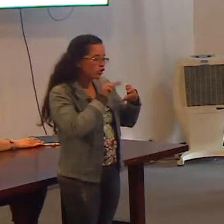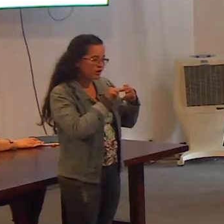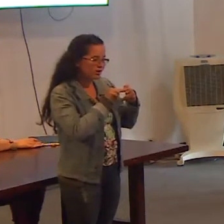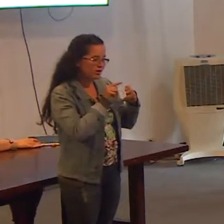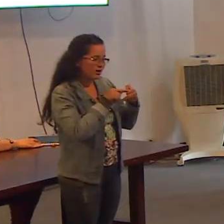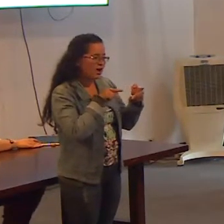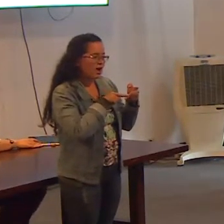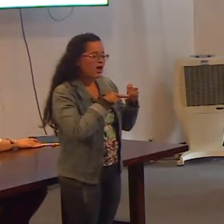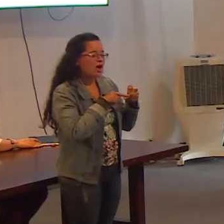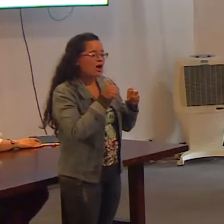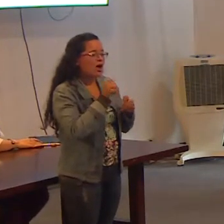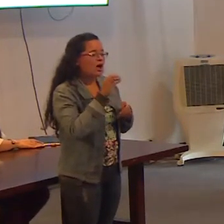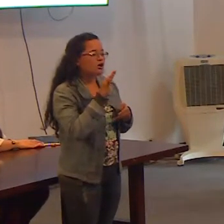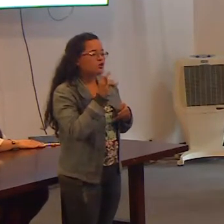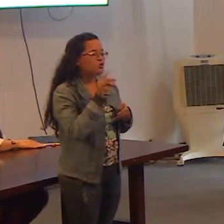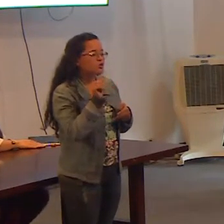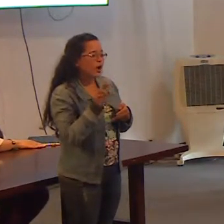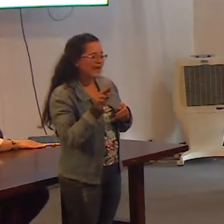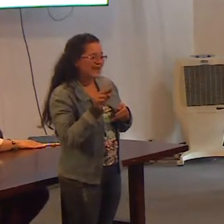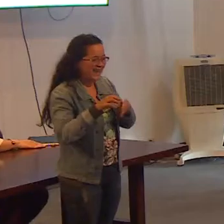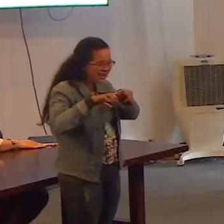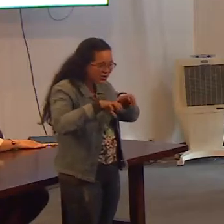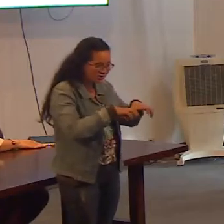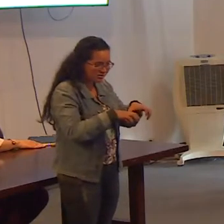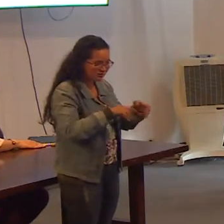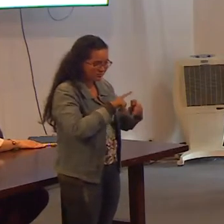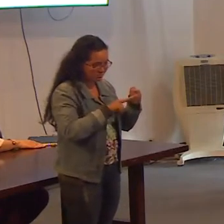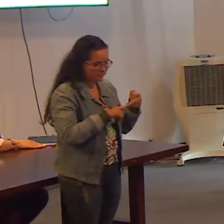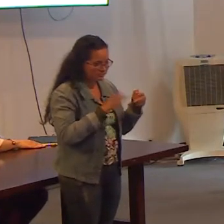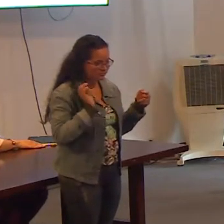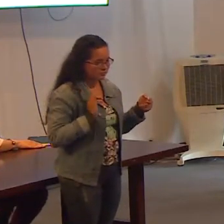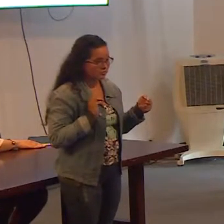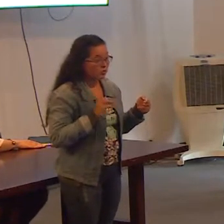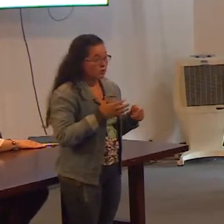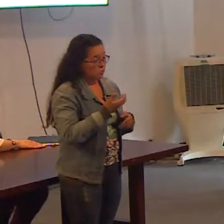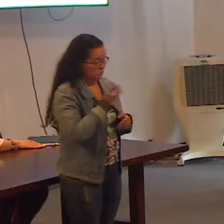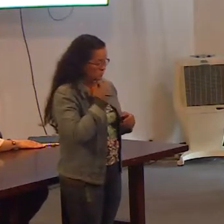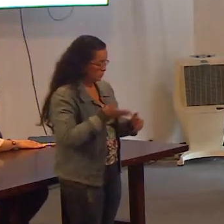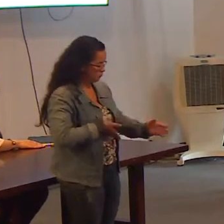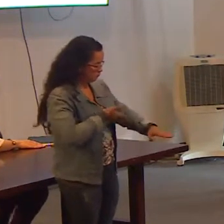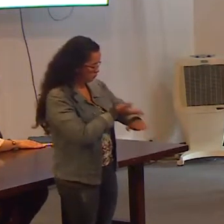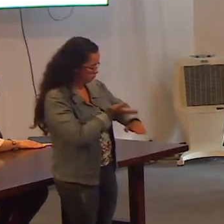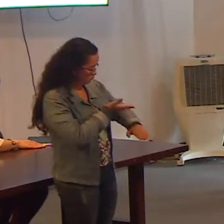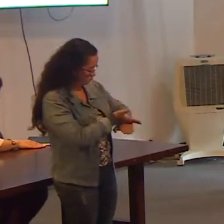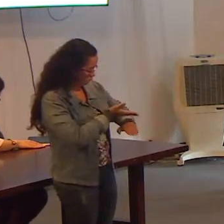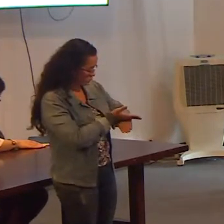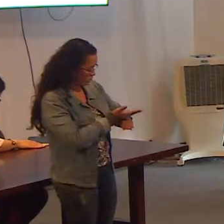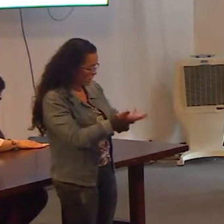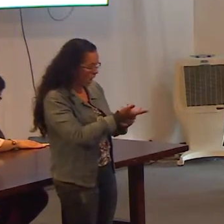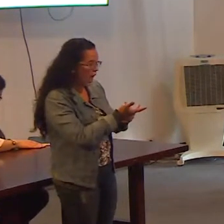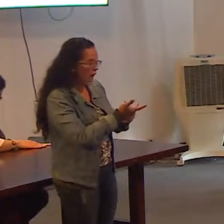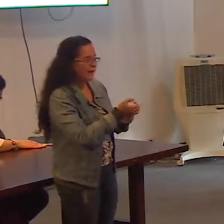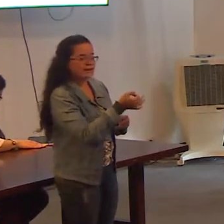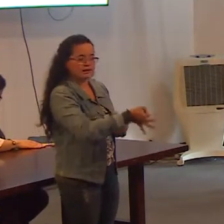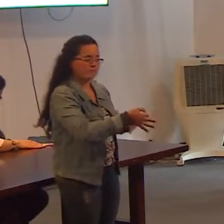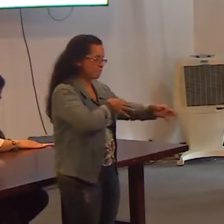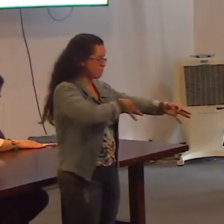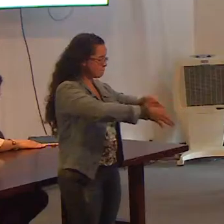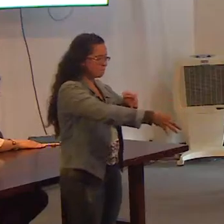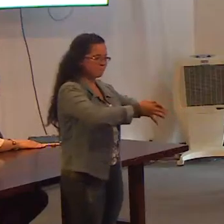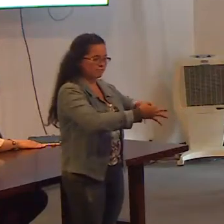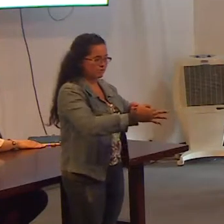de actuar. Cuando nosotros realizábamos alguna intervención artística pedagógica, explicábamos a la